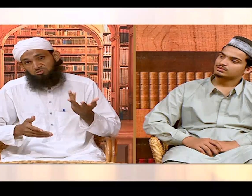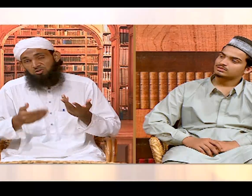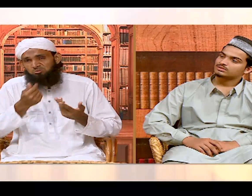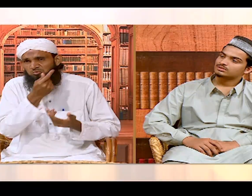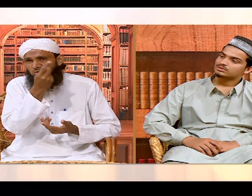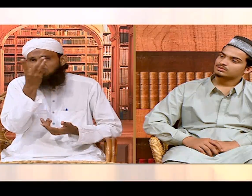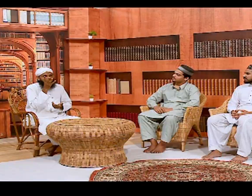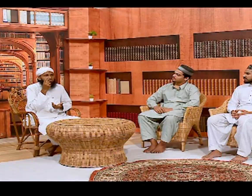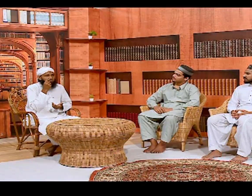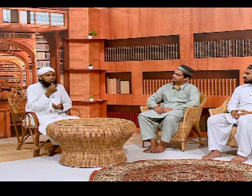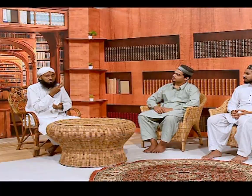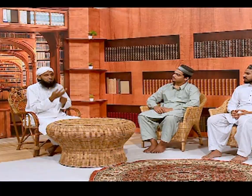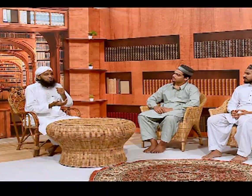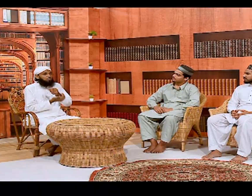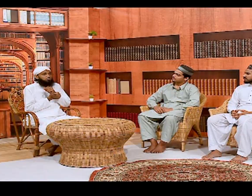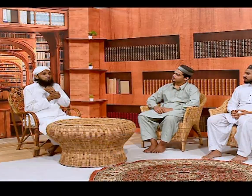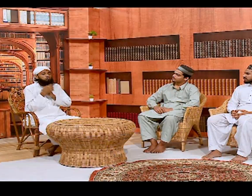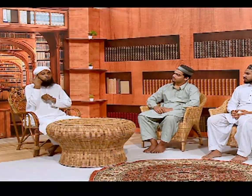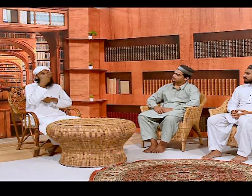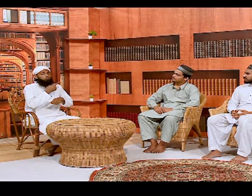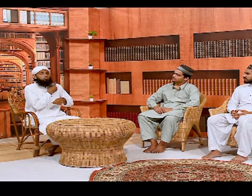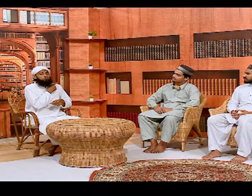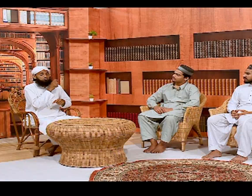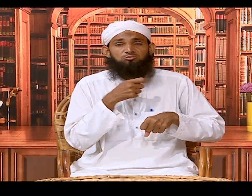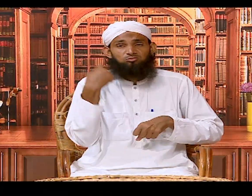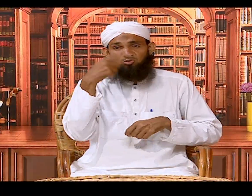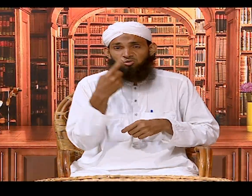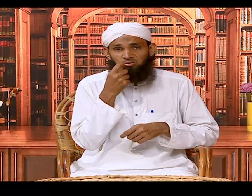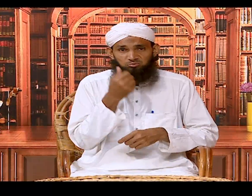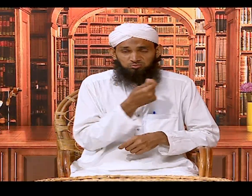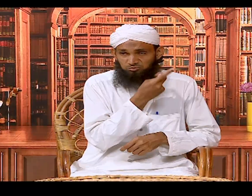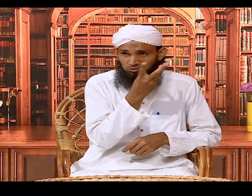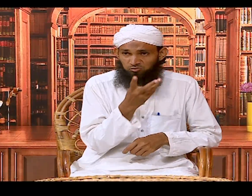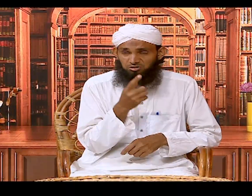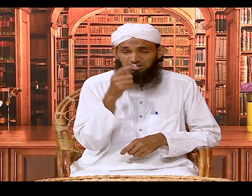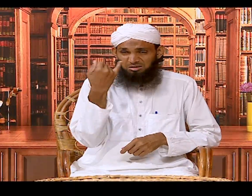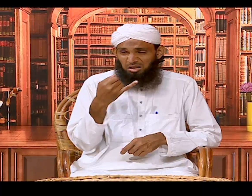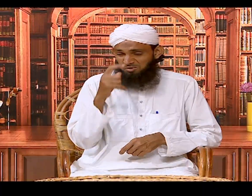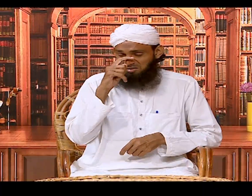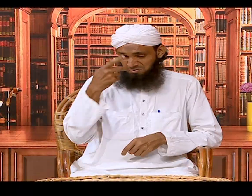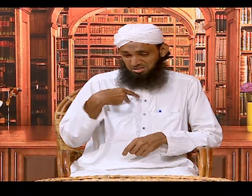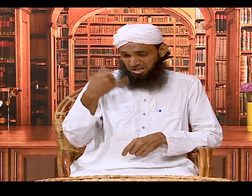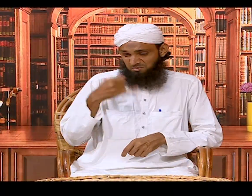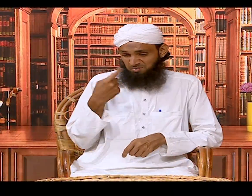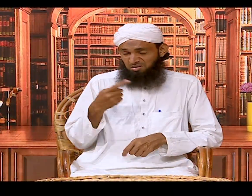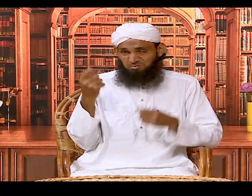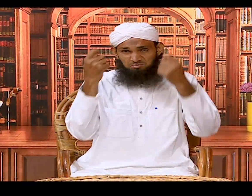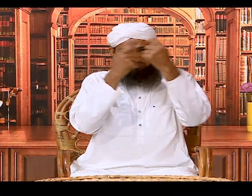لوگ ایسے ہوتے ہیں جو بدنامی کے خوف سے شرما کر برائیاں نہیں کرتے، مگر جنہیں نیک نامی و بدنامی کی پرواہ نہیں